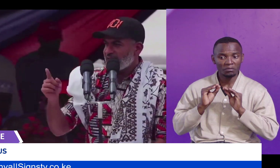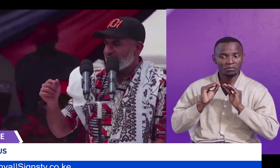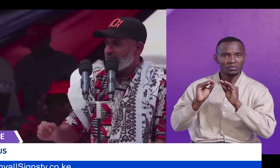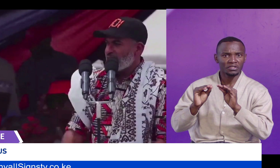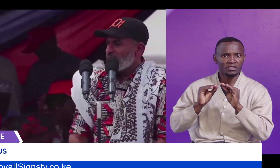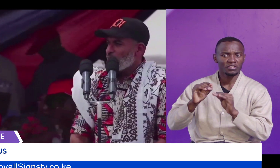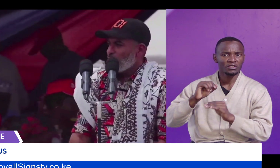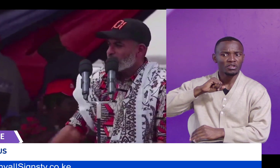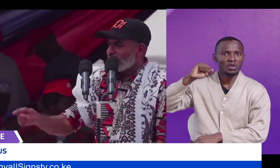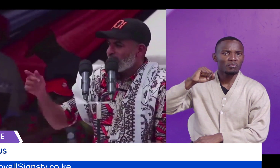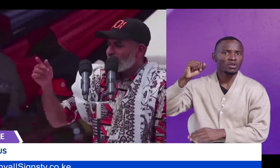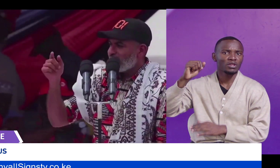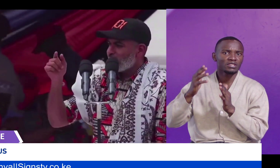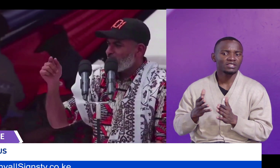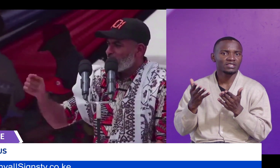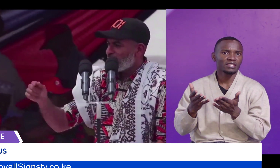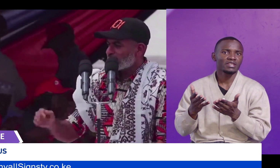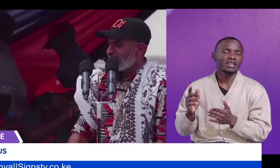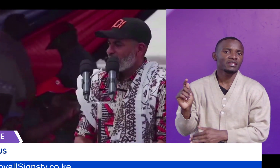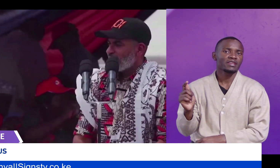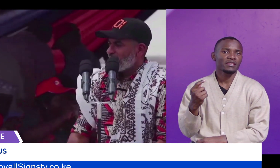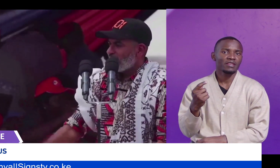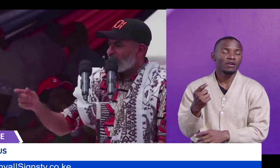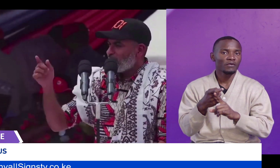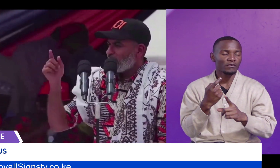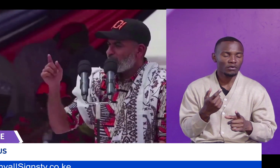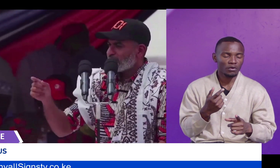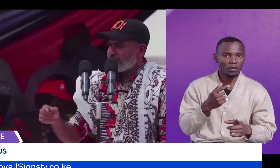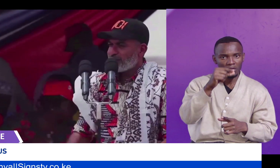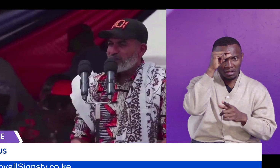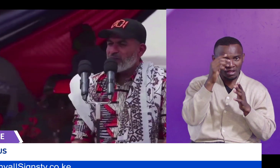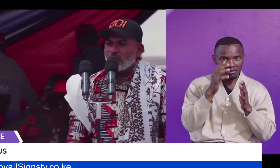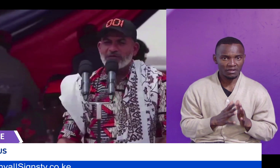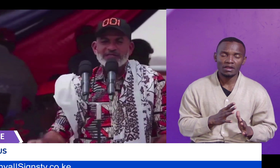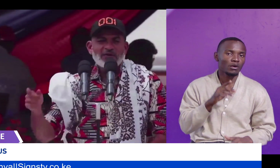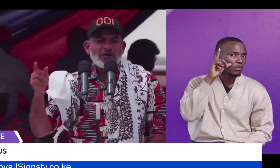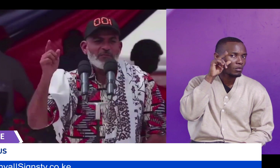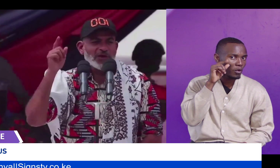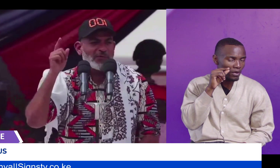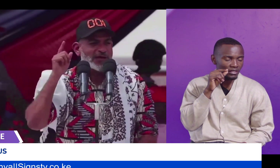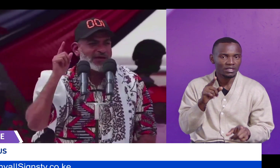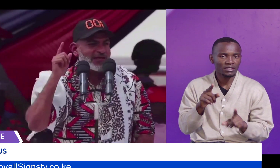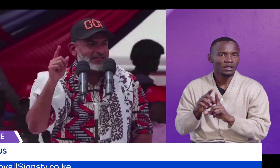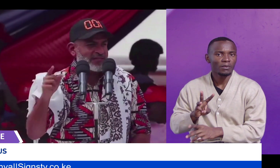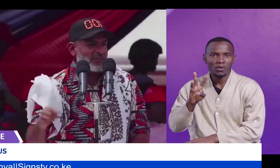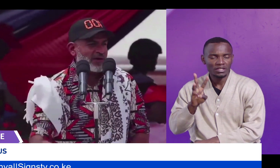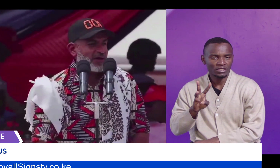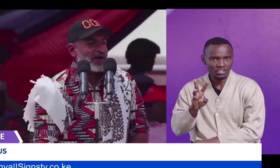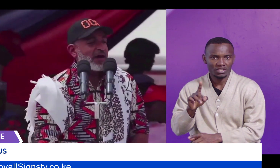Kenya, kuanzia gavana wa Mombasa, gavana wa Wajir, kuanzia wabunge wa Kenya nzima,